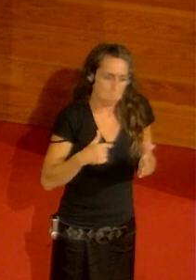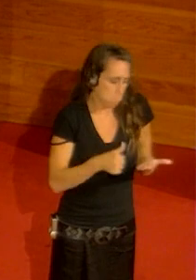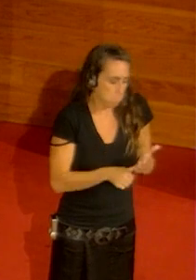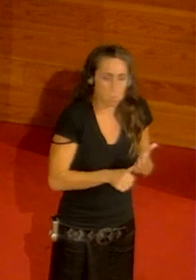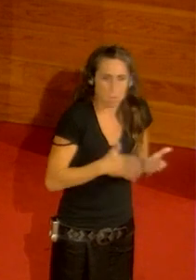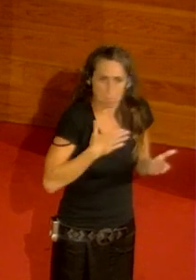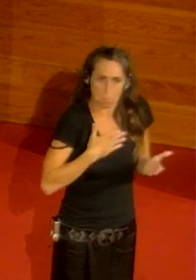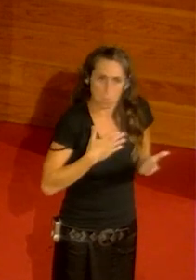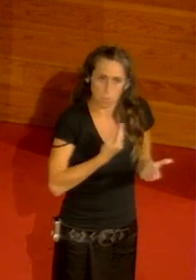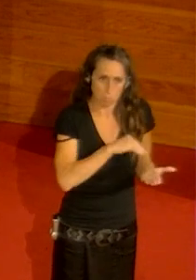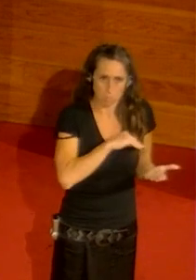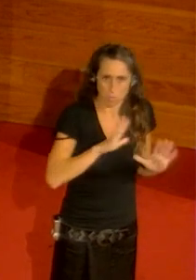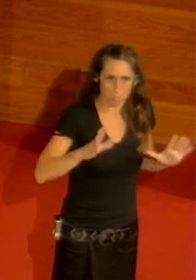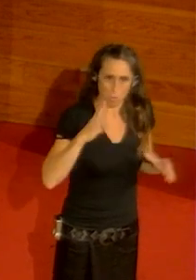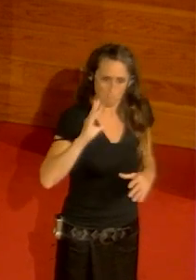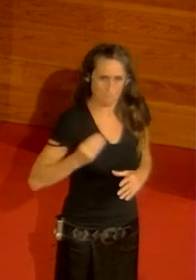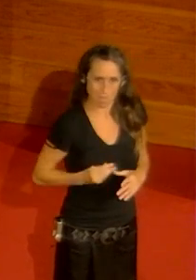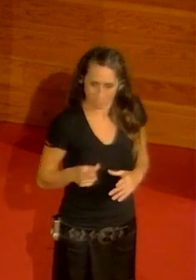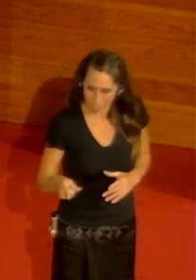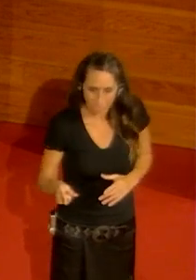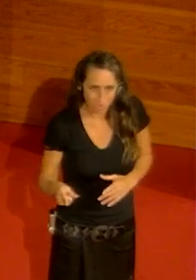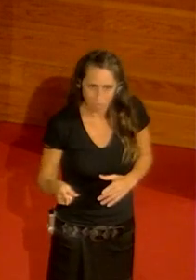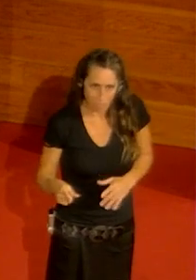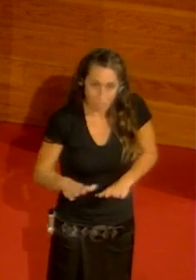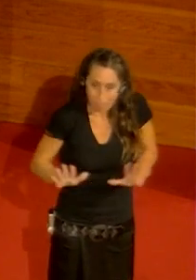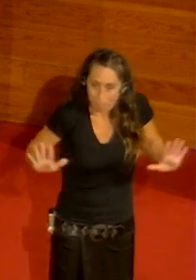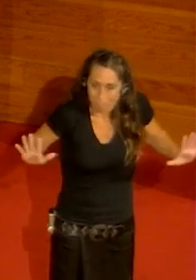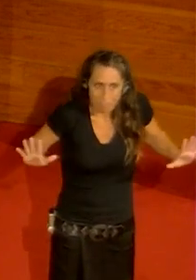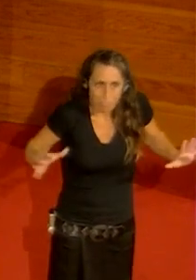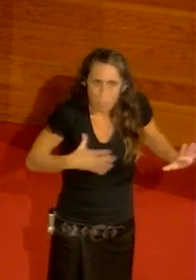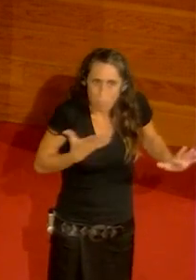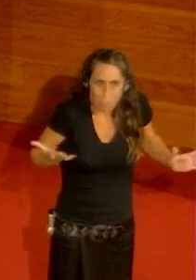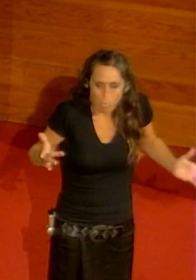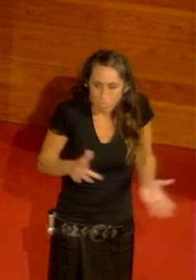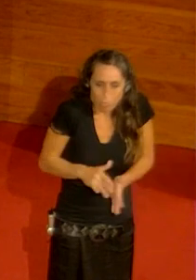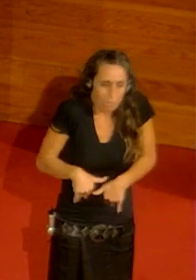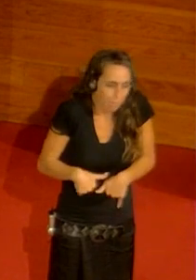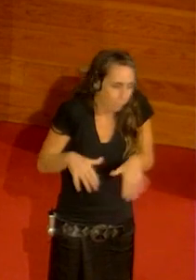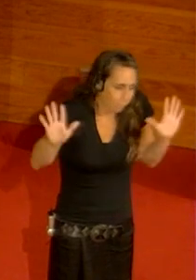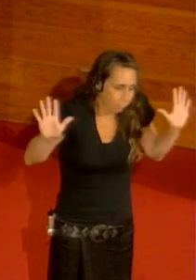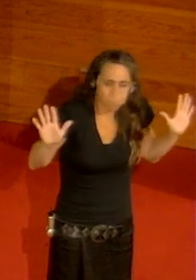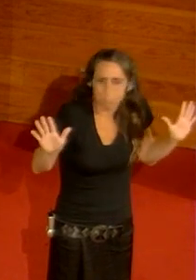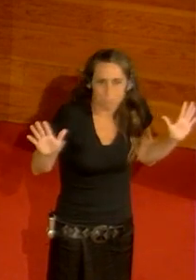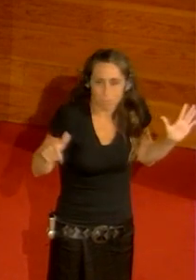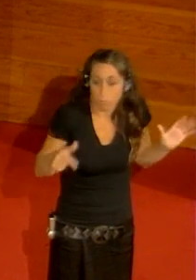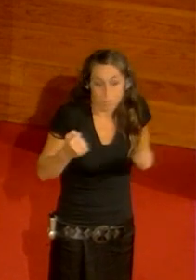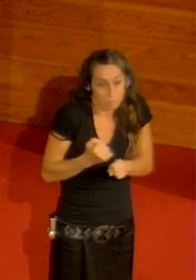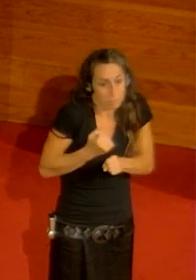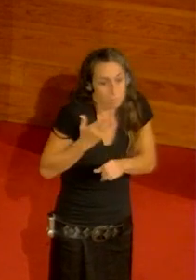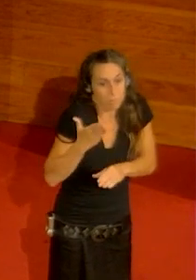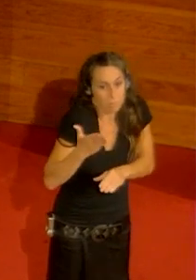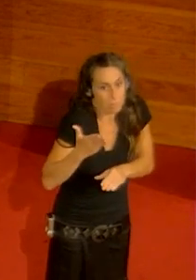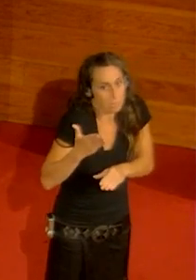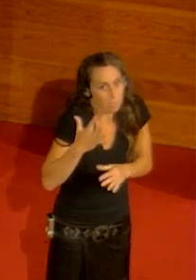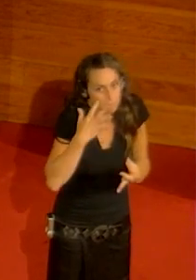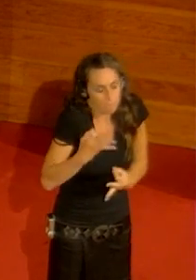pero el palestino le puede pasar cualquier cosa esa es la realidad entonces dejan de trabajar porque ir a trabajar es un